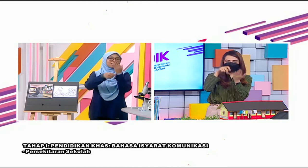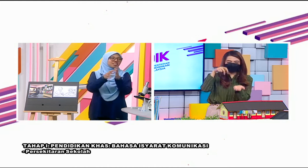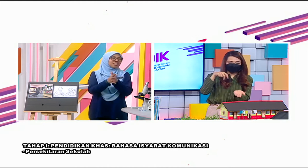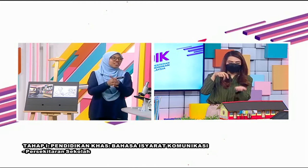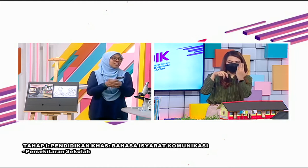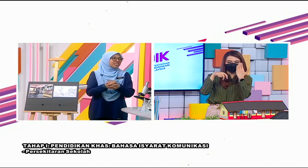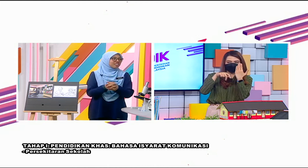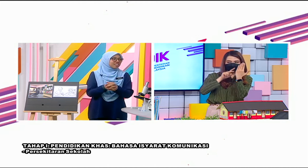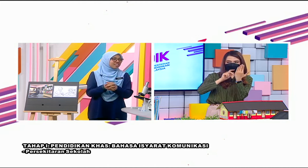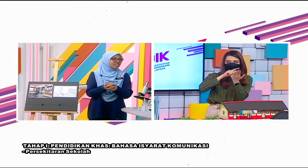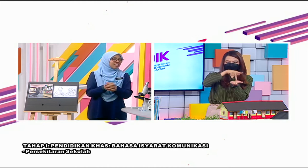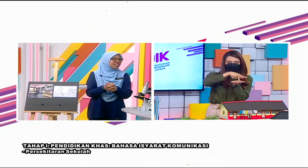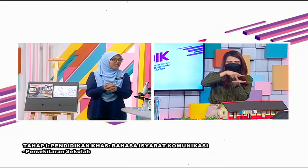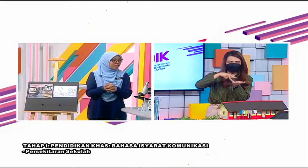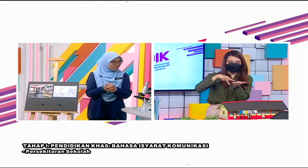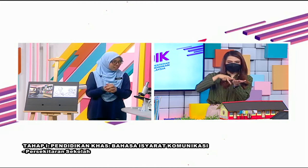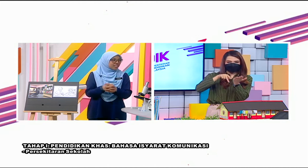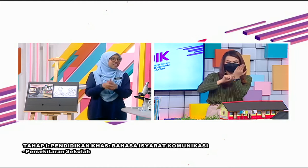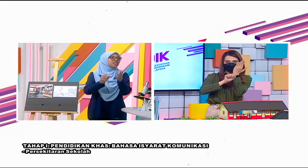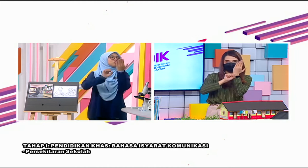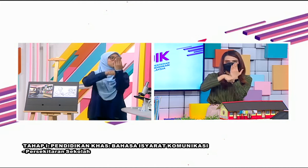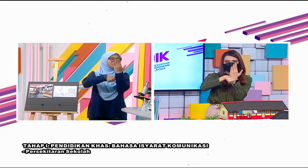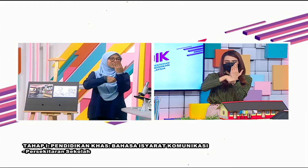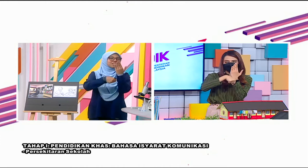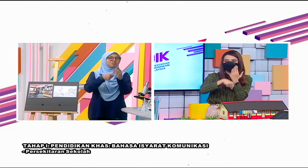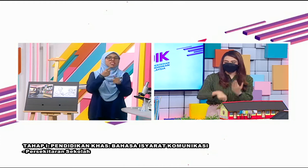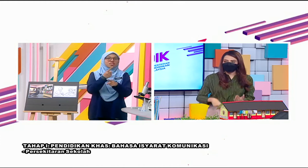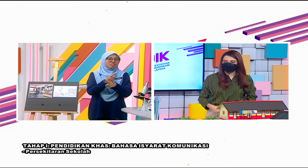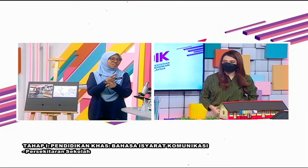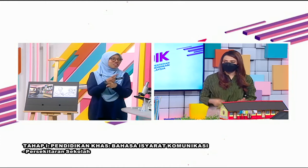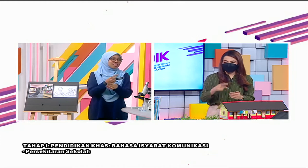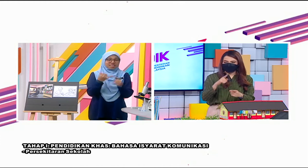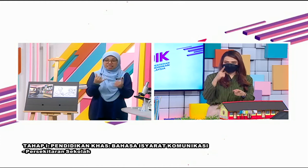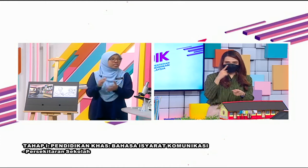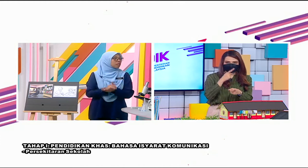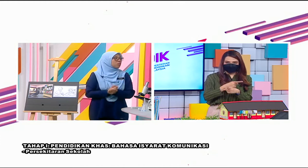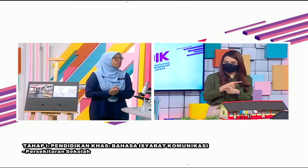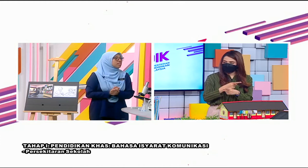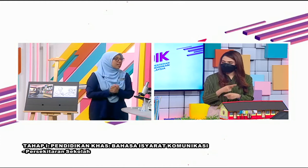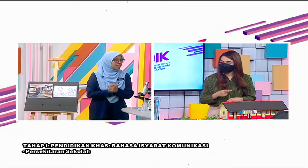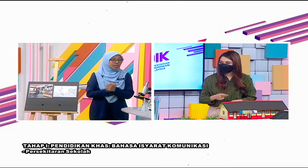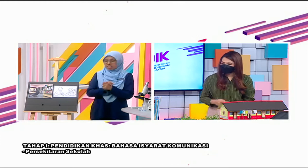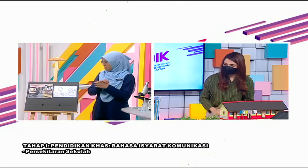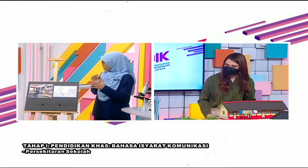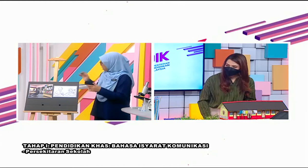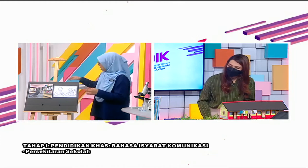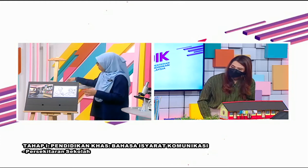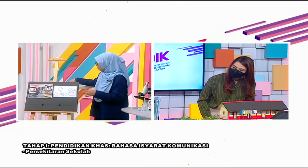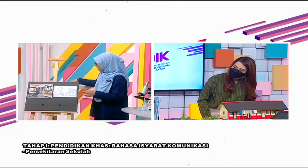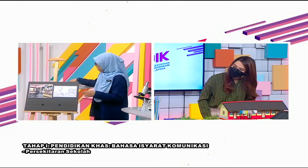Oh, bawah atas pusat sumber. Okay. Betul. Okey, sekarang kita tengok pula ejaan dia Kak Eli. Macam mana eja